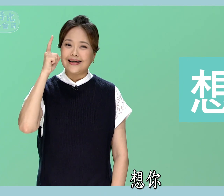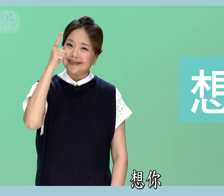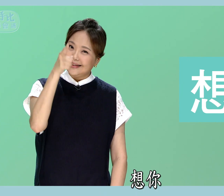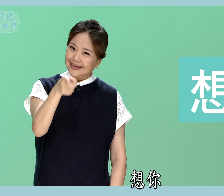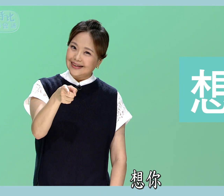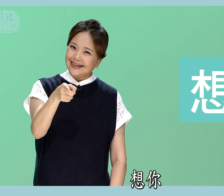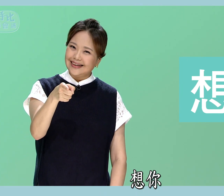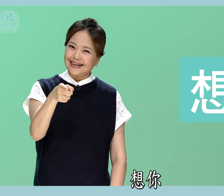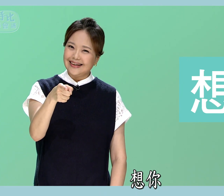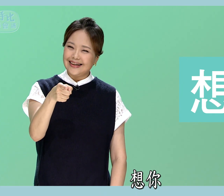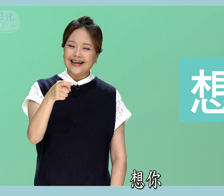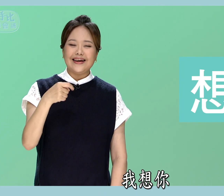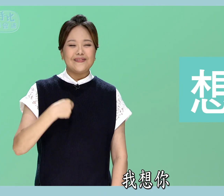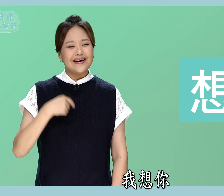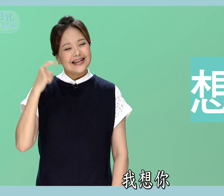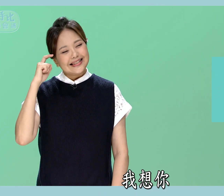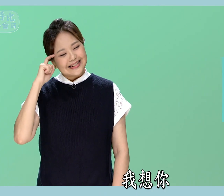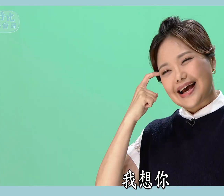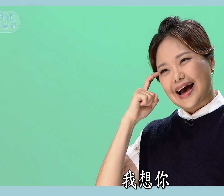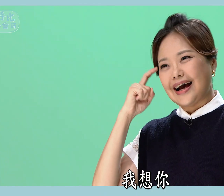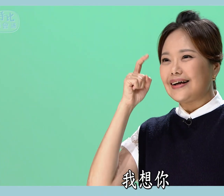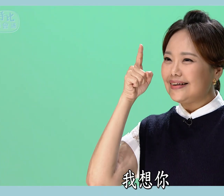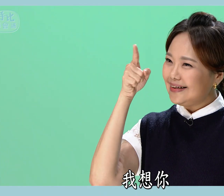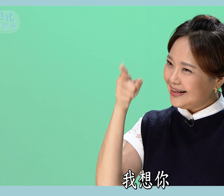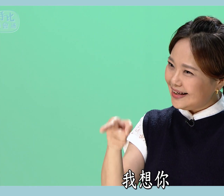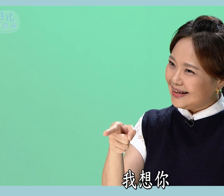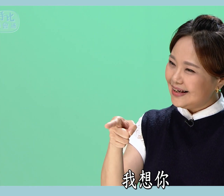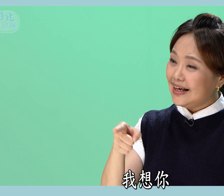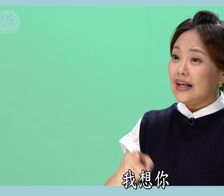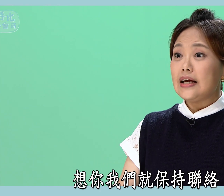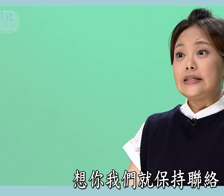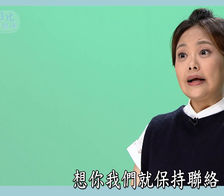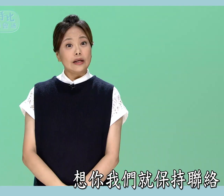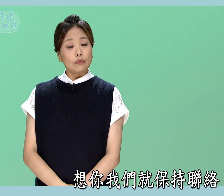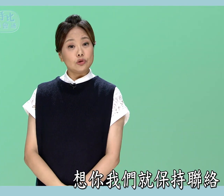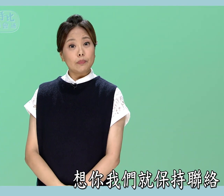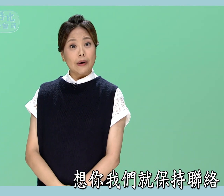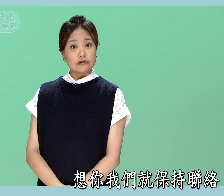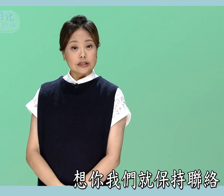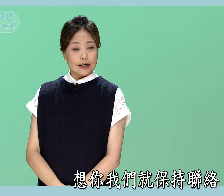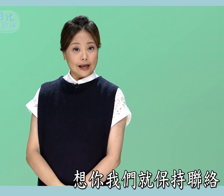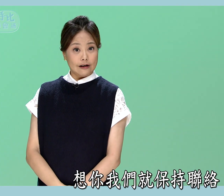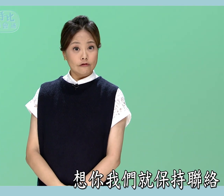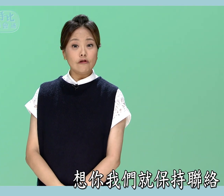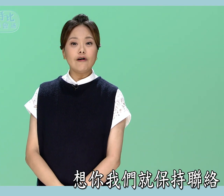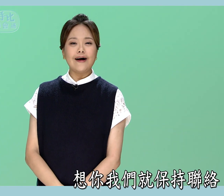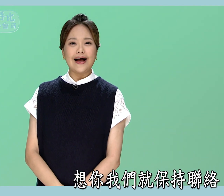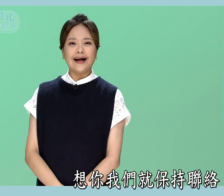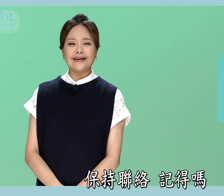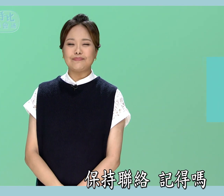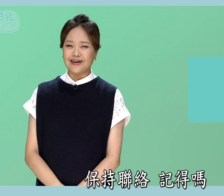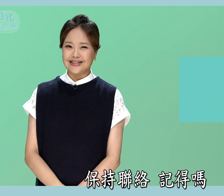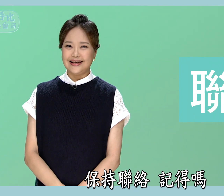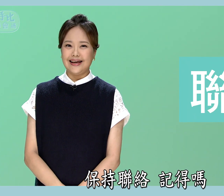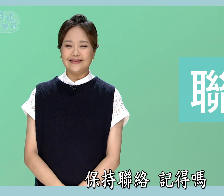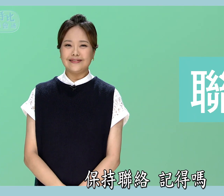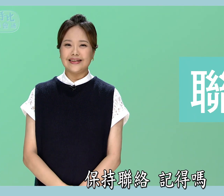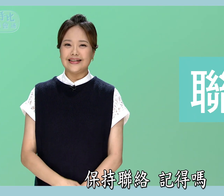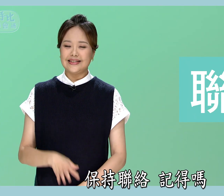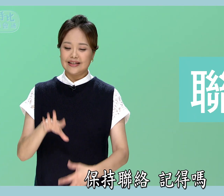你，我想你，那想你我们就保持联络啊。保持联络呢，记得吗？